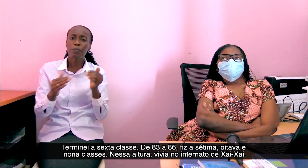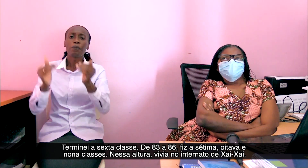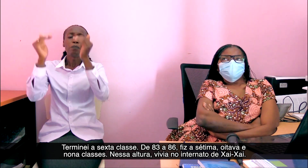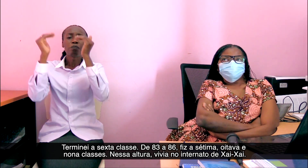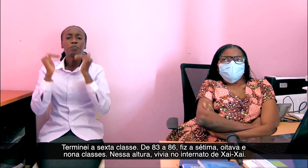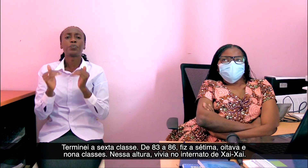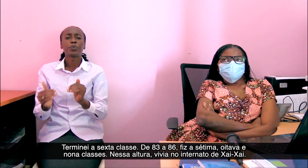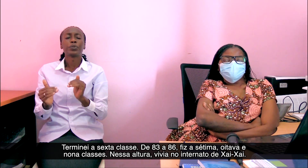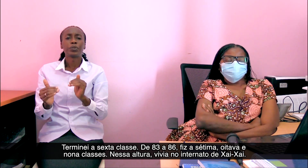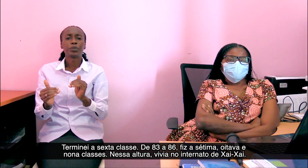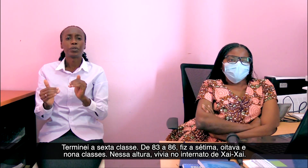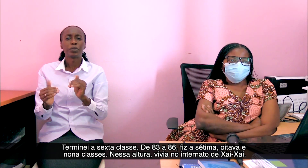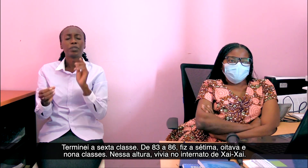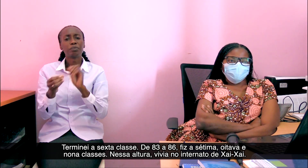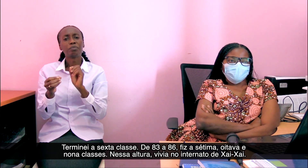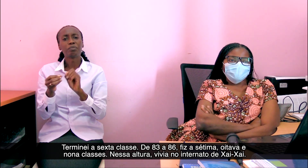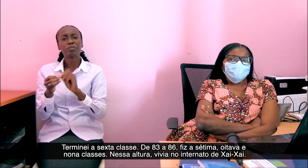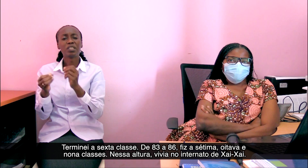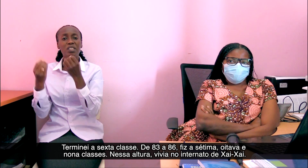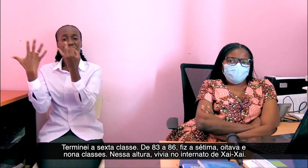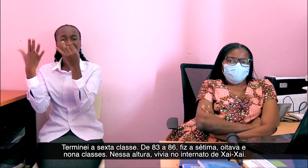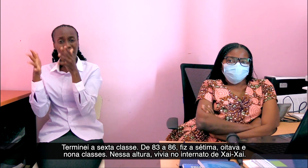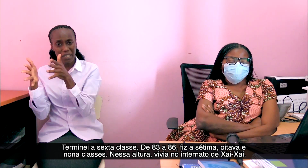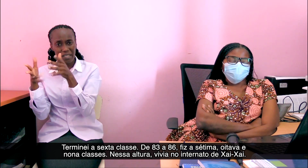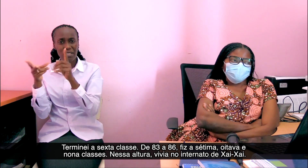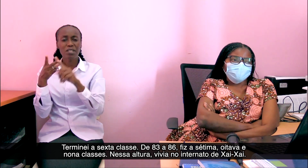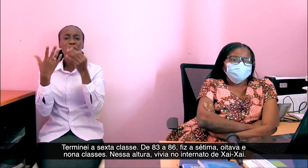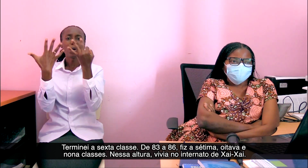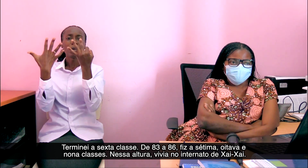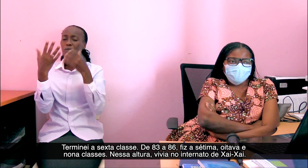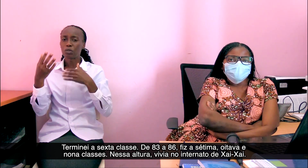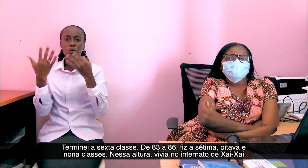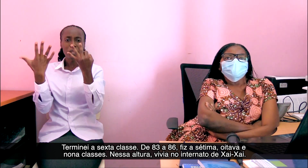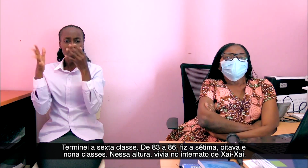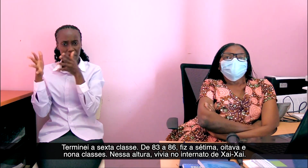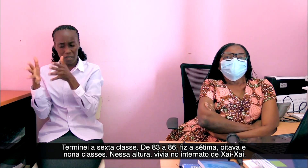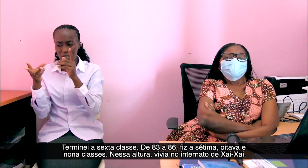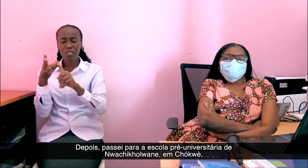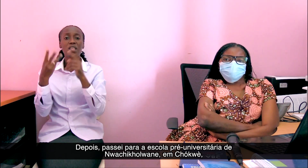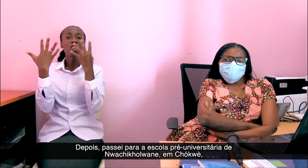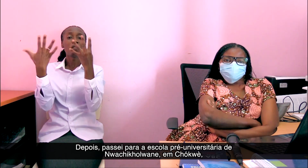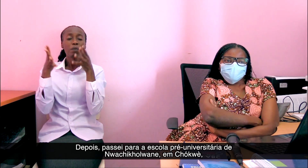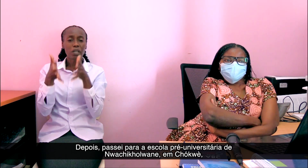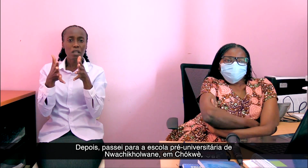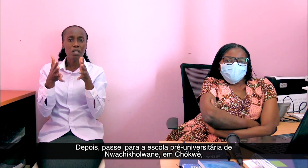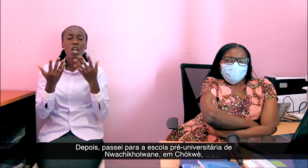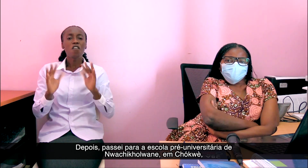nessa altura, 7ª, 8ª e 9ª, vivia no internato de Xeixá. Depois passei para a